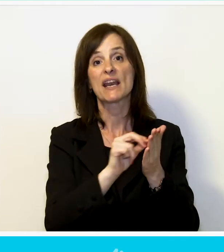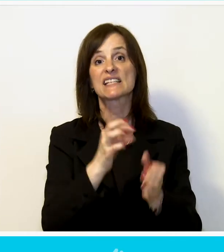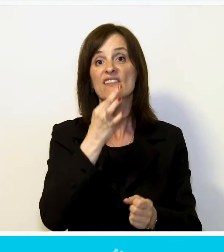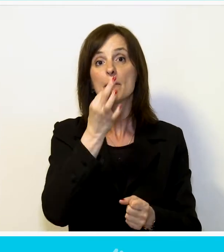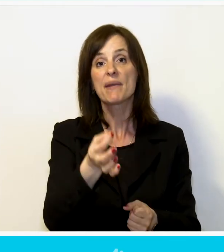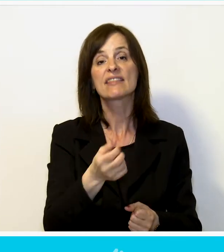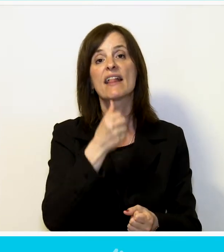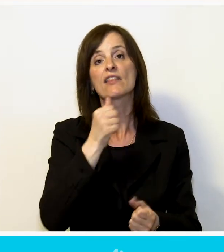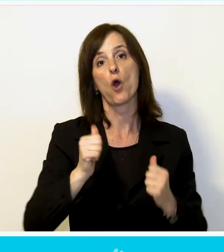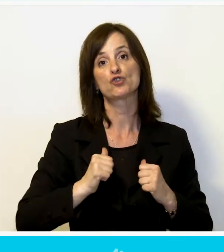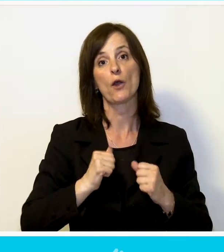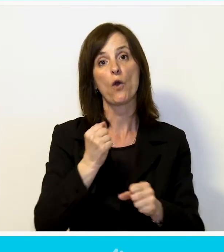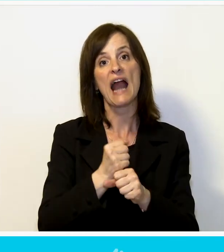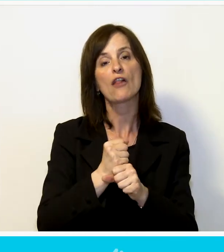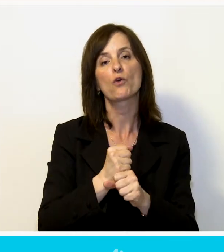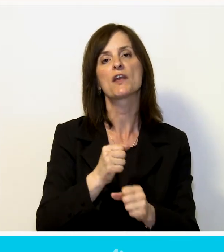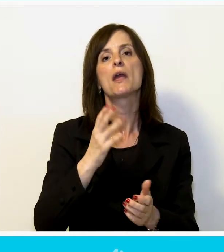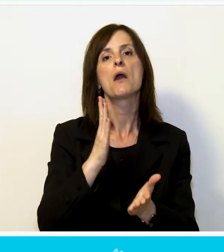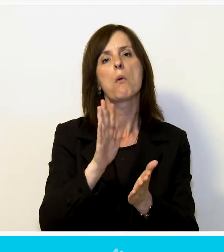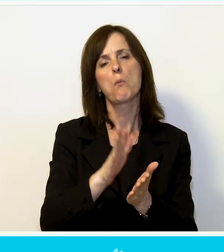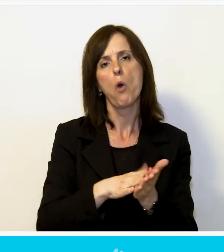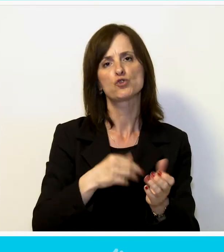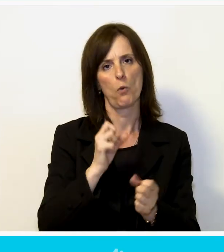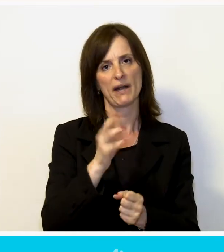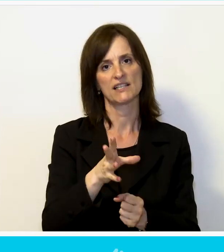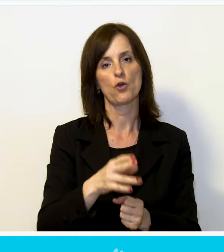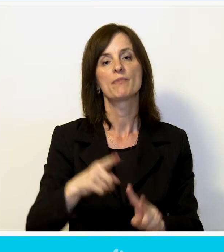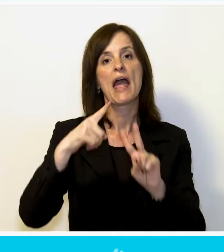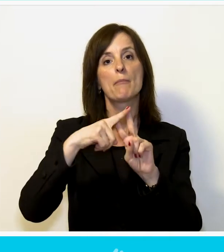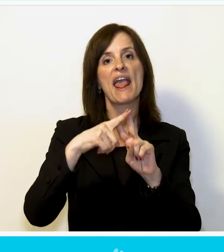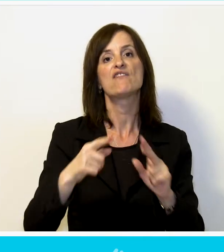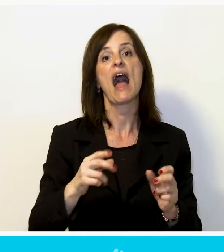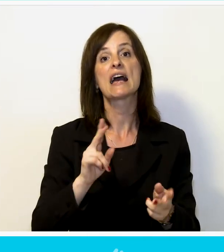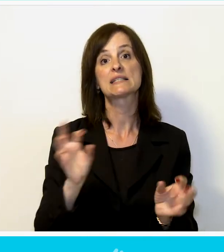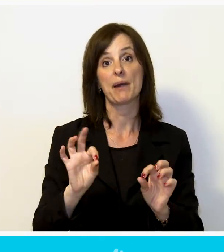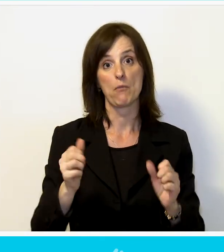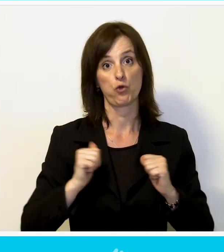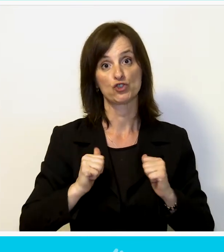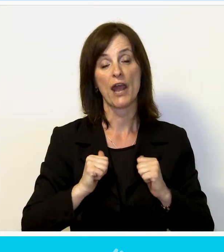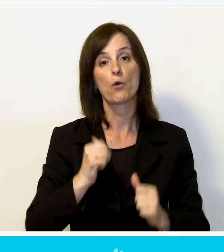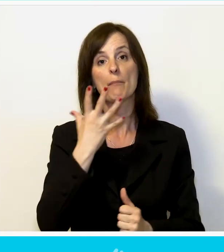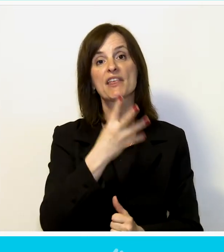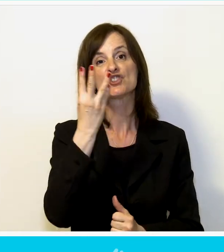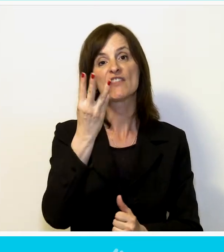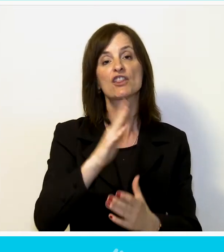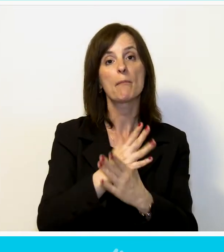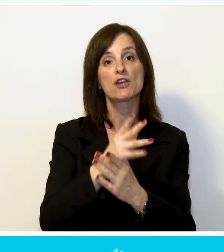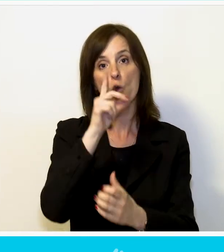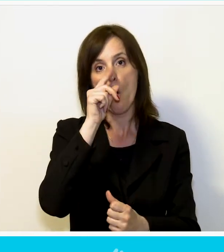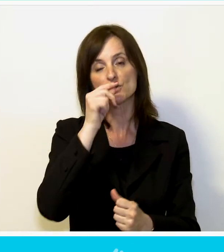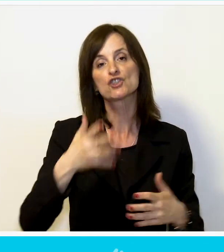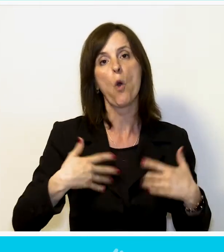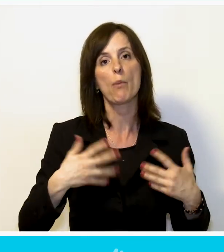i očekuje da radovi krenu vrlo brzo. Pljevlja spremno dočekuju učesnike 54.